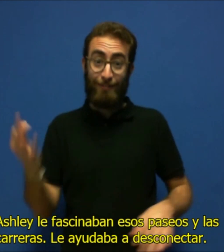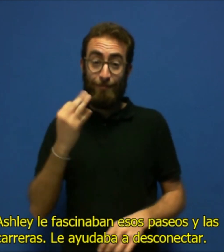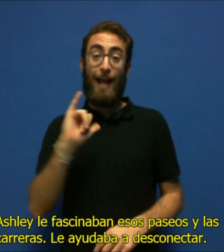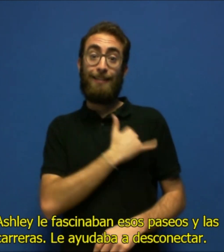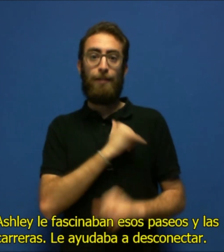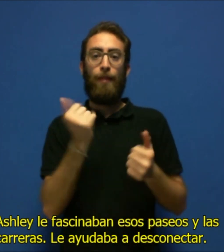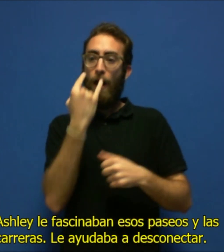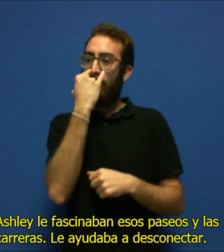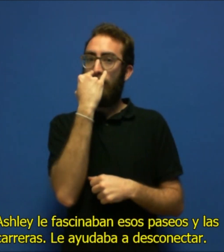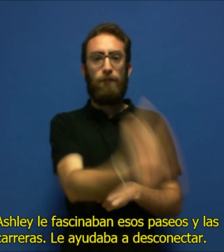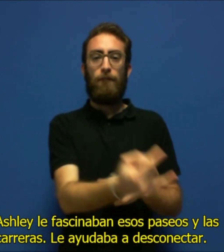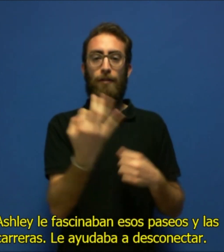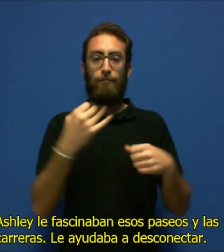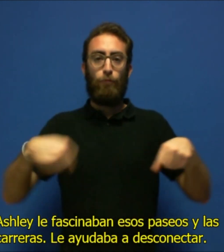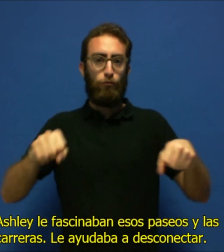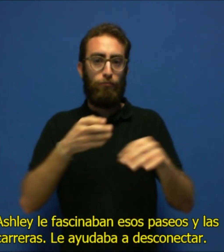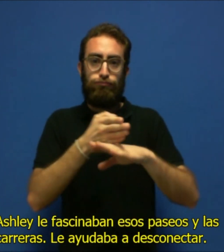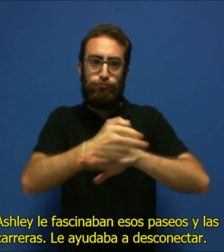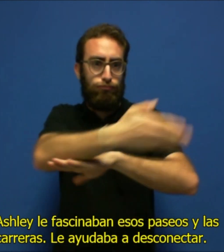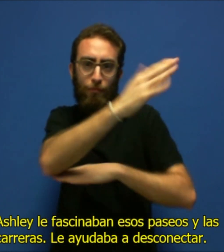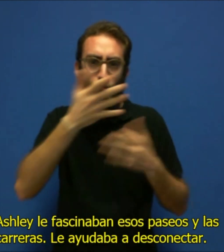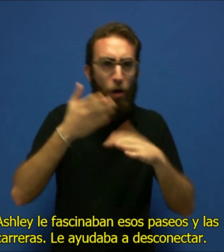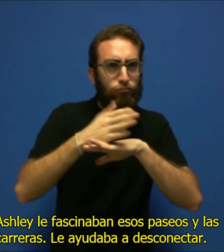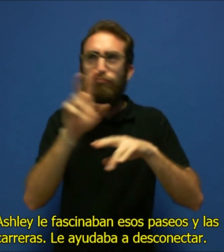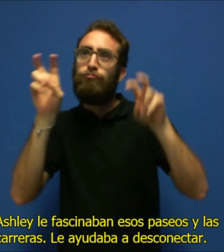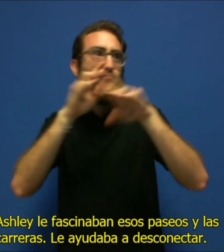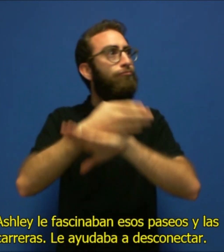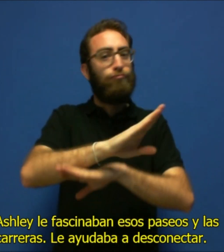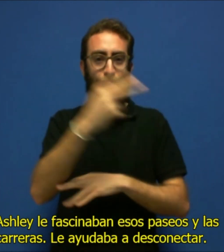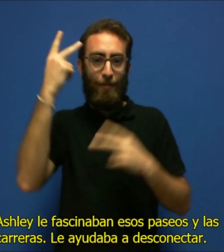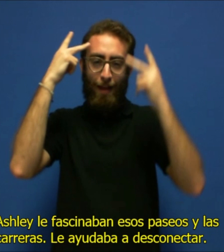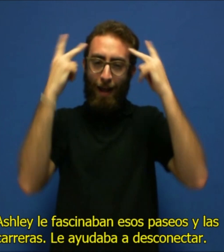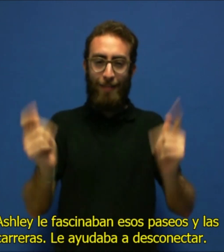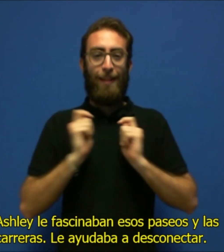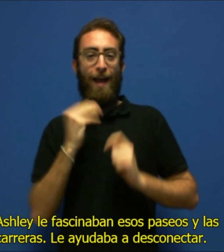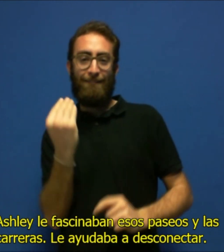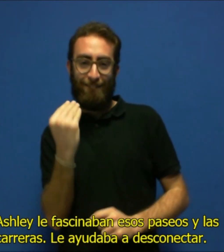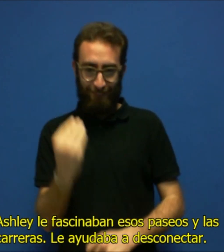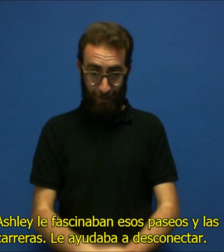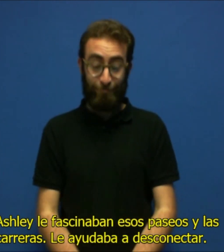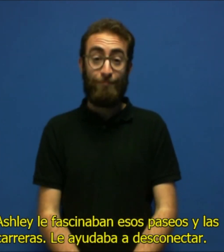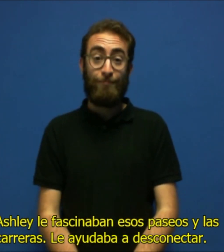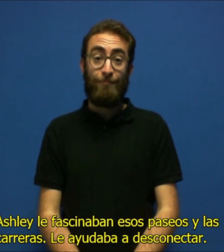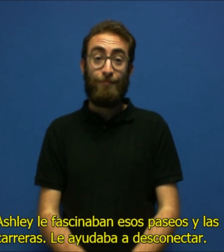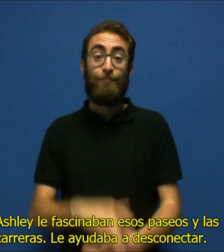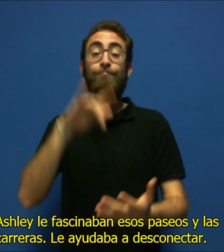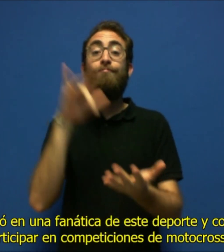propia moto a ashley le fascinaban esos paseos y las carreras le